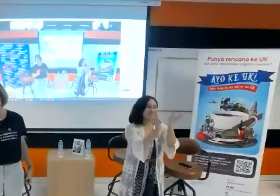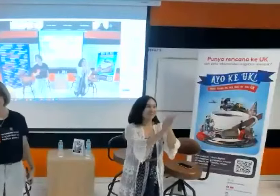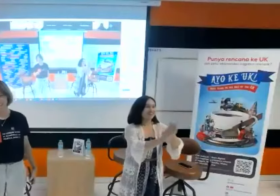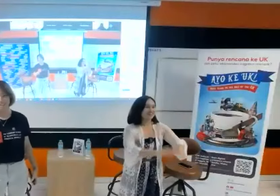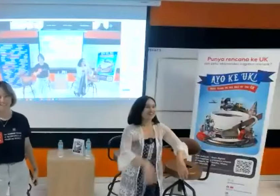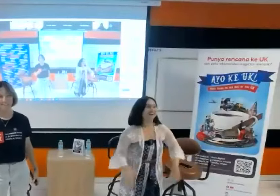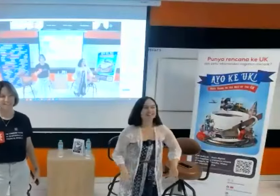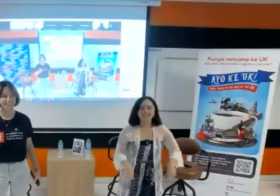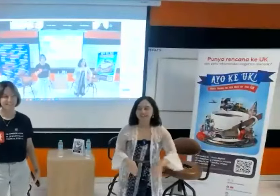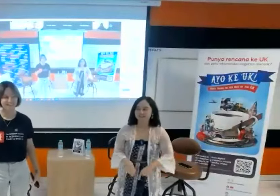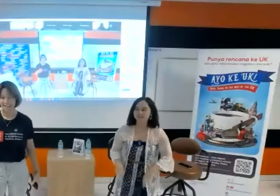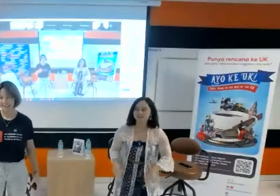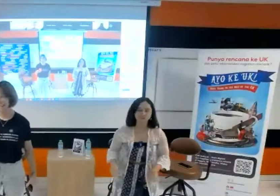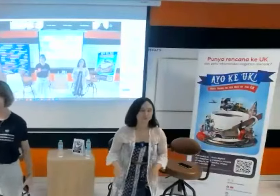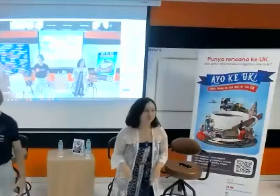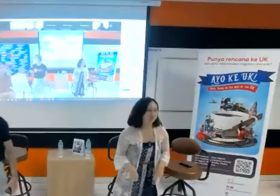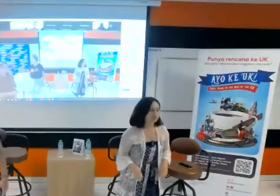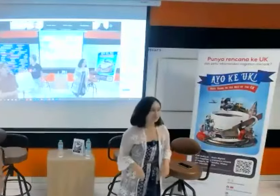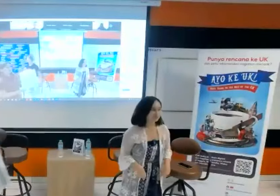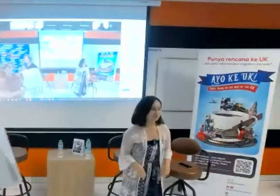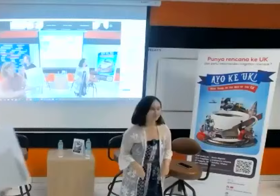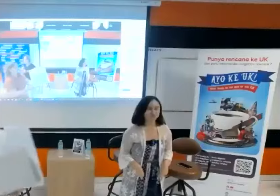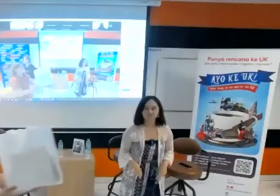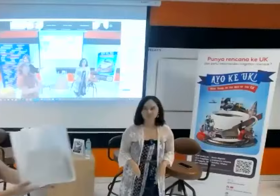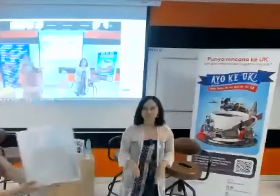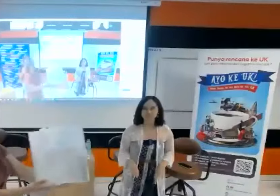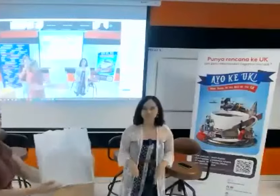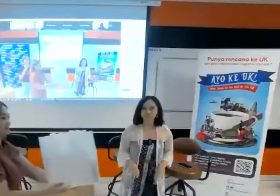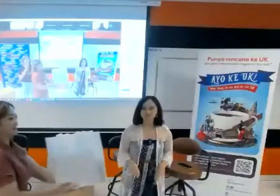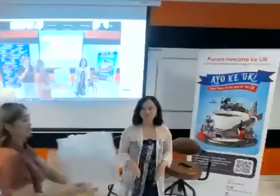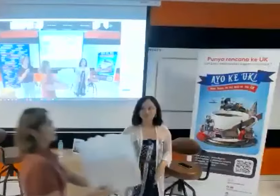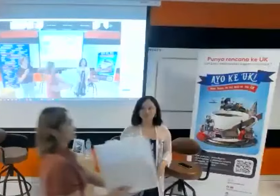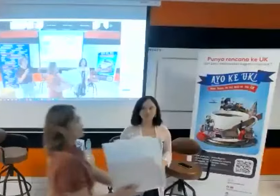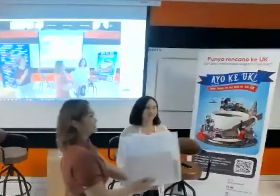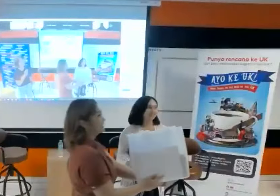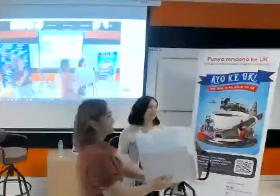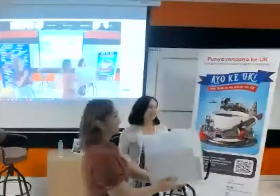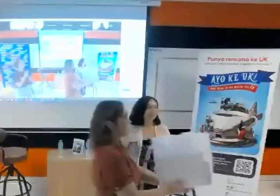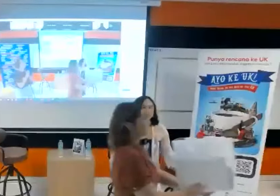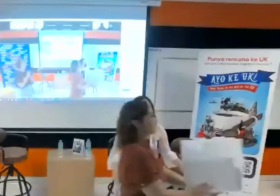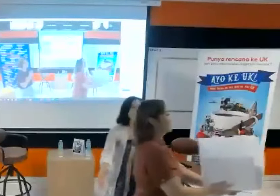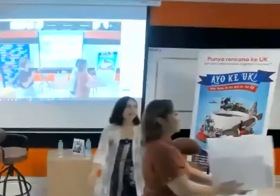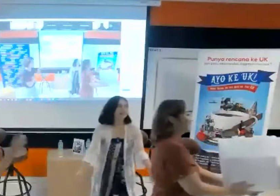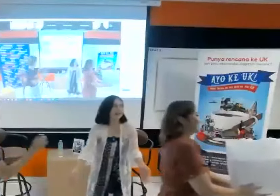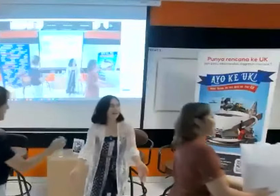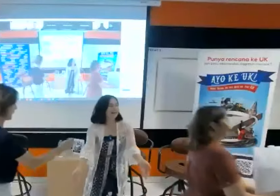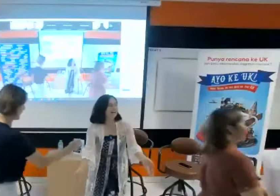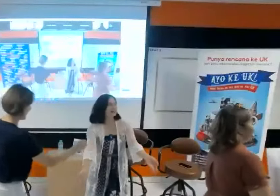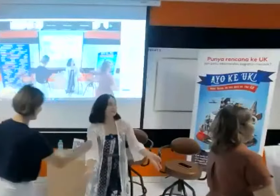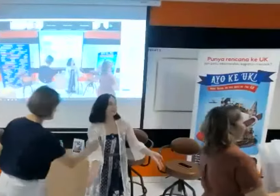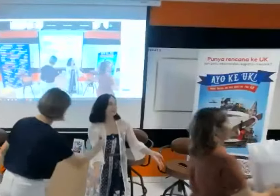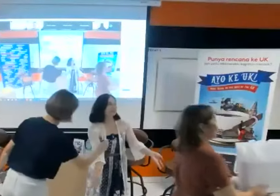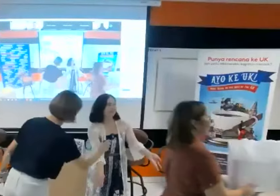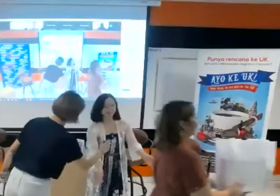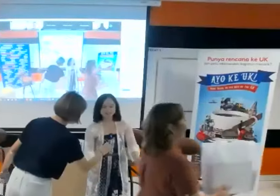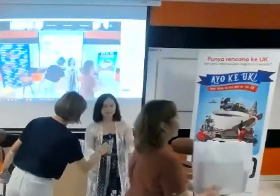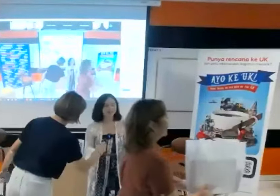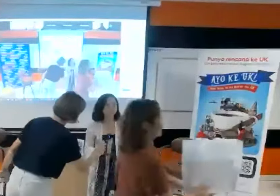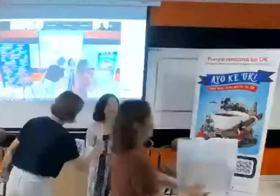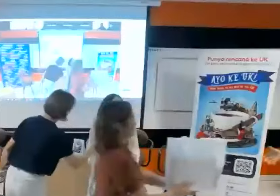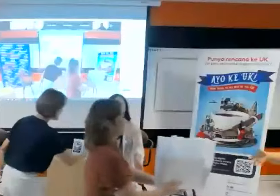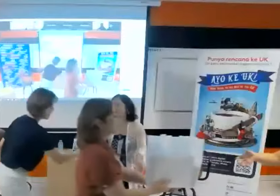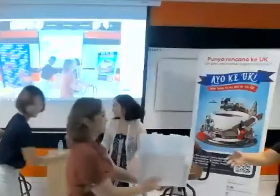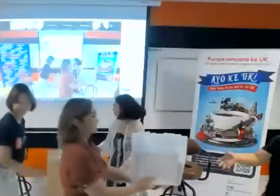Al keren silakan k sebagai perwakilan boleh di tengah Kak biar